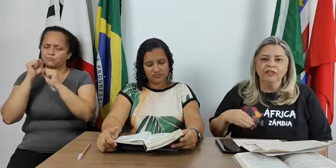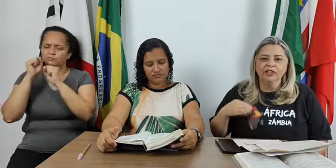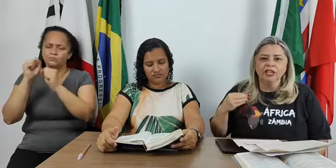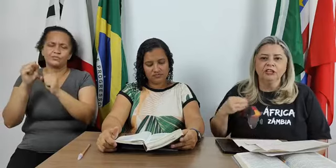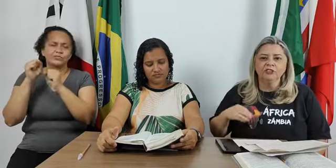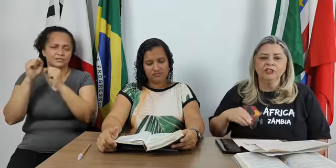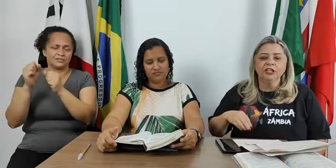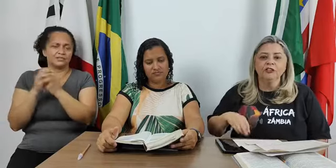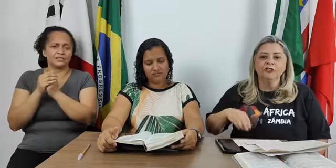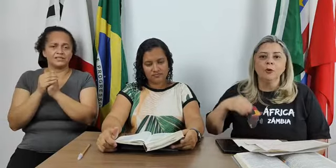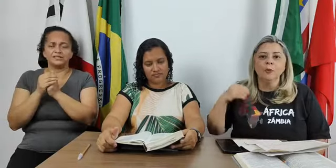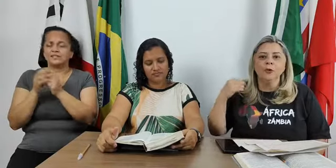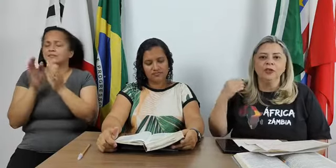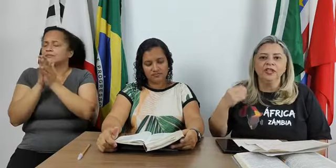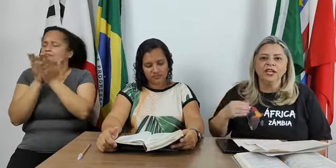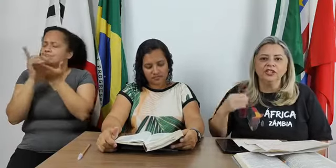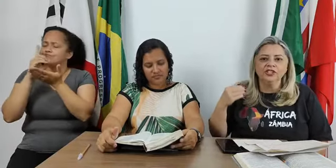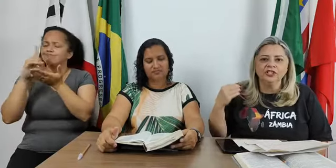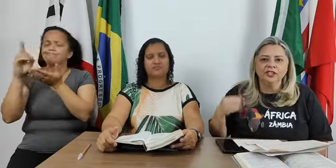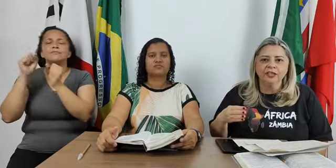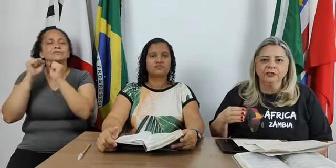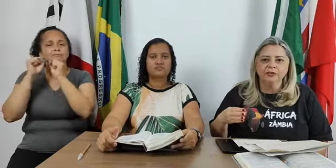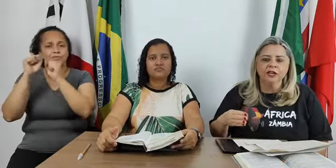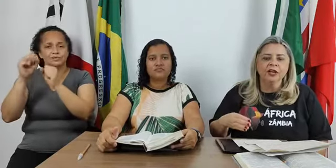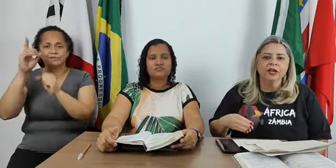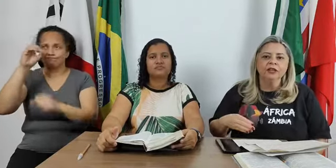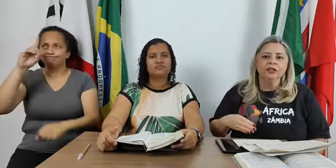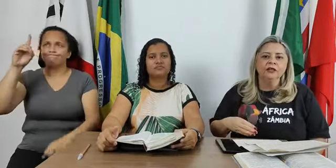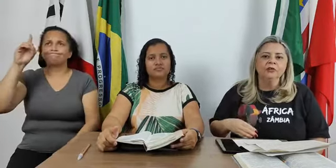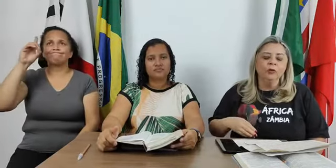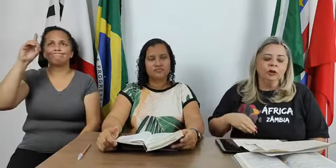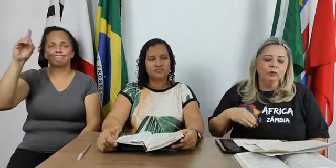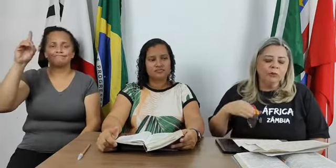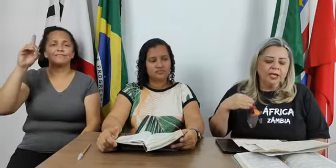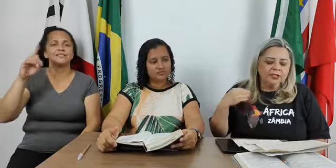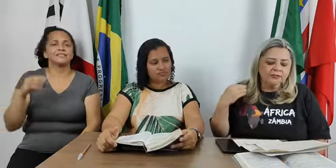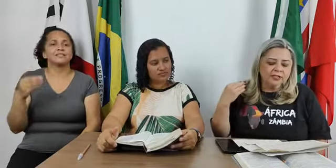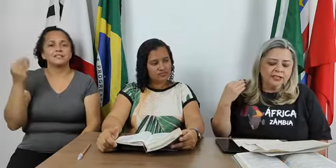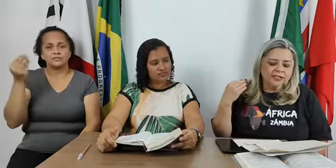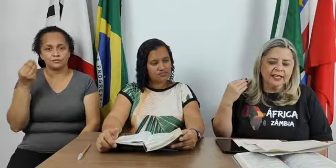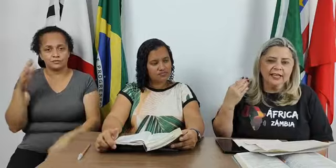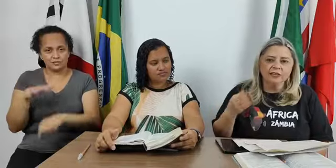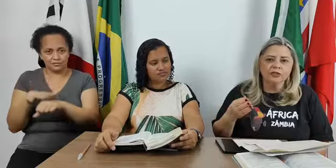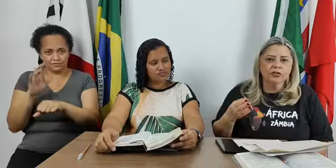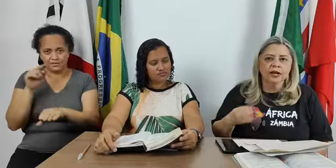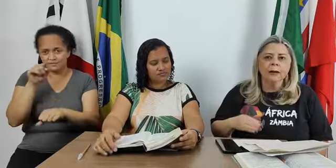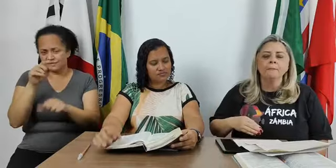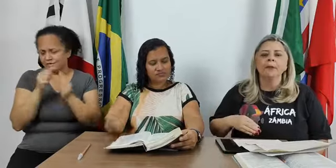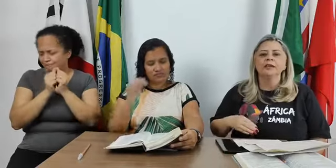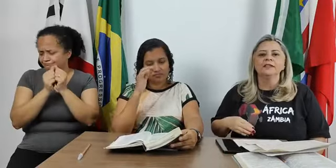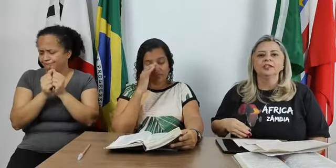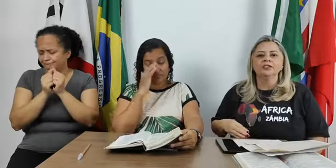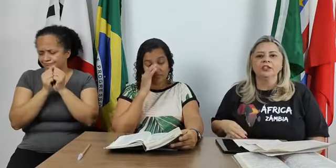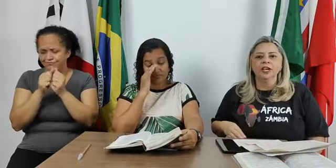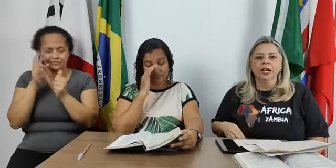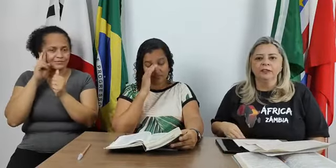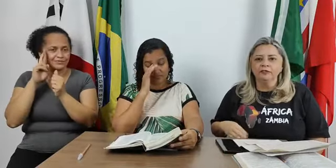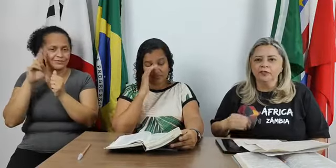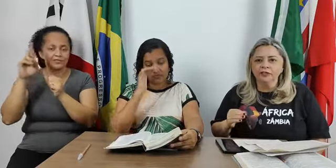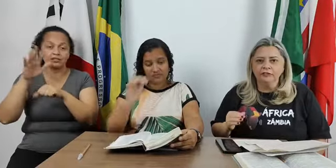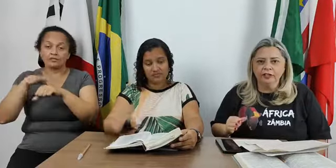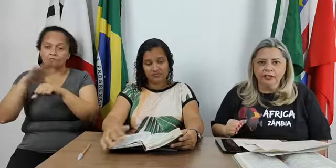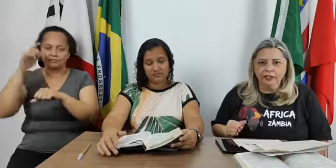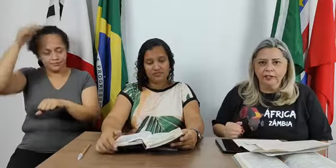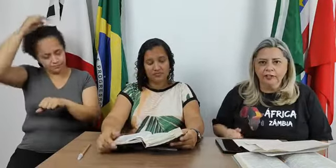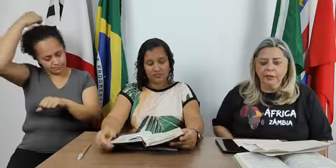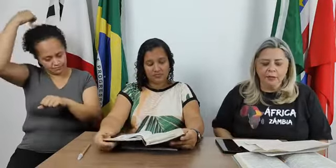o evangelho de Deus é o poder de Deus. Então, quanto mais você se relacionar, mais santificado